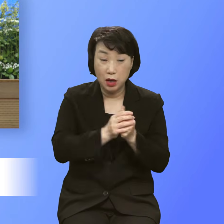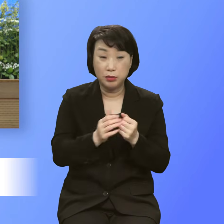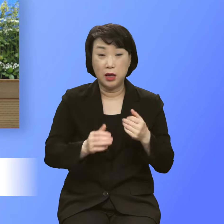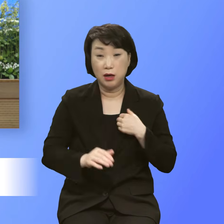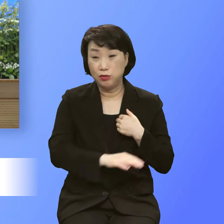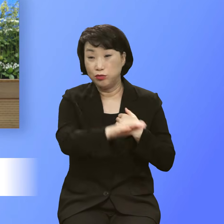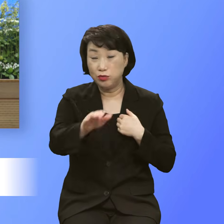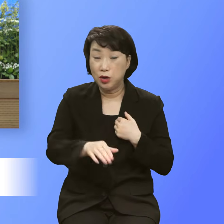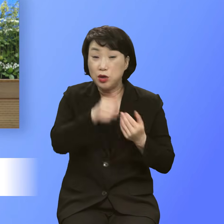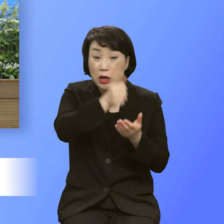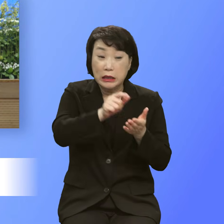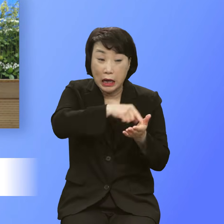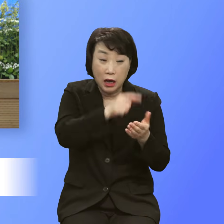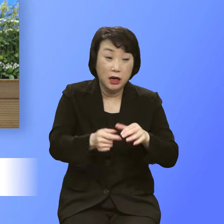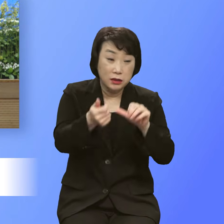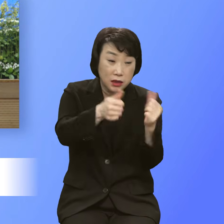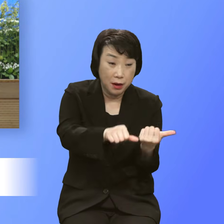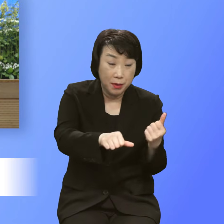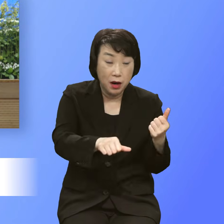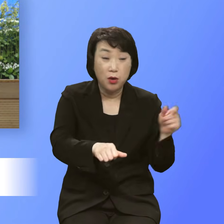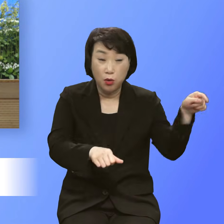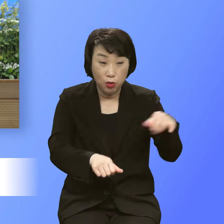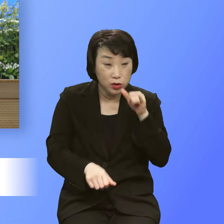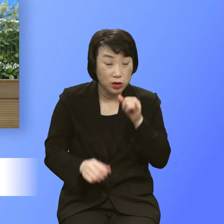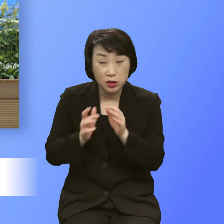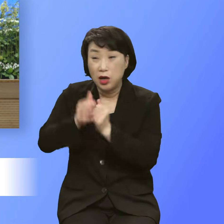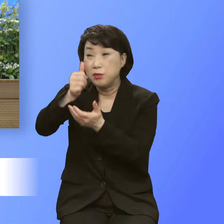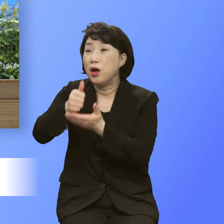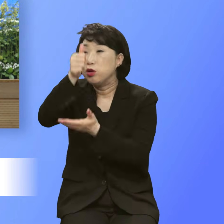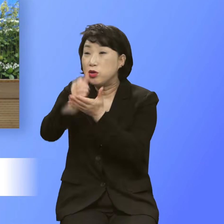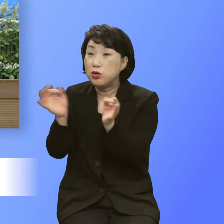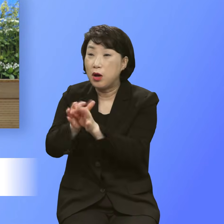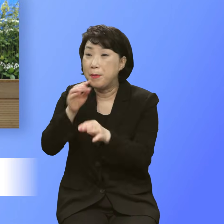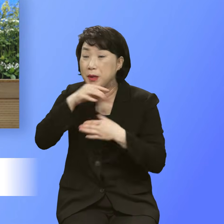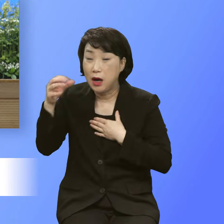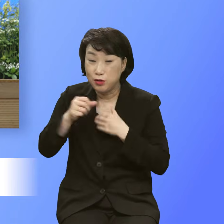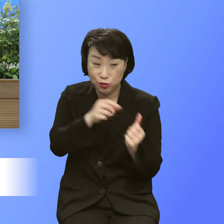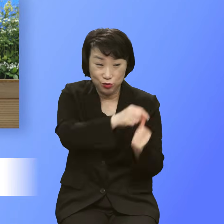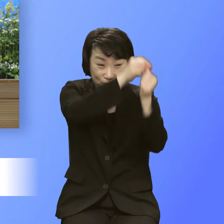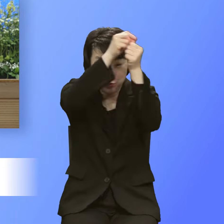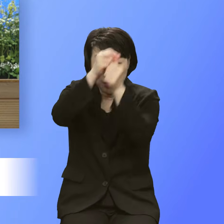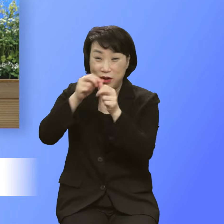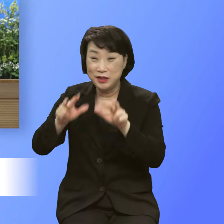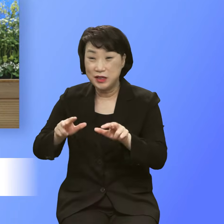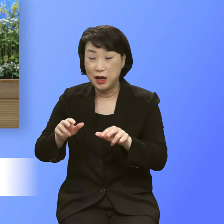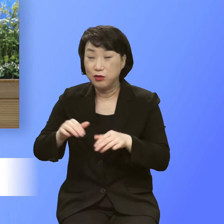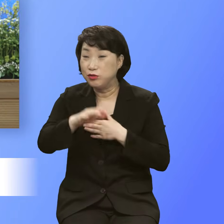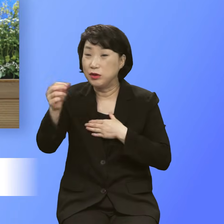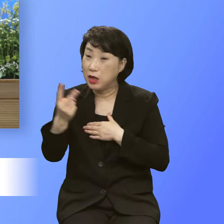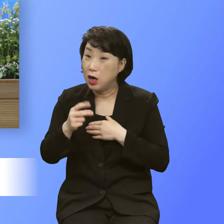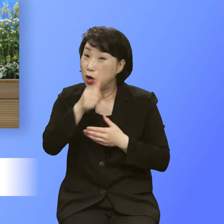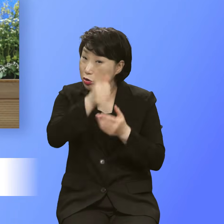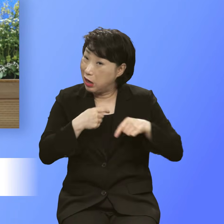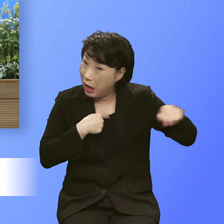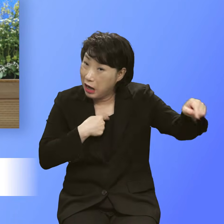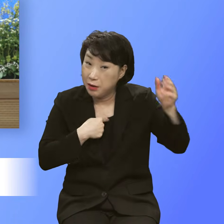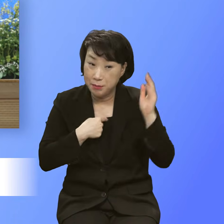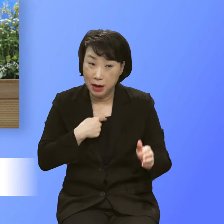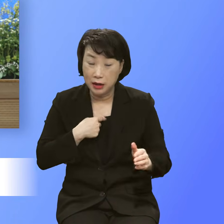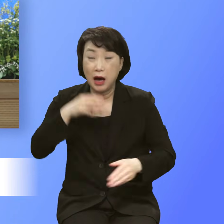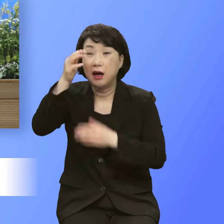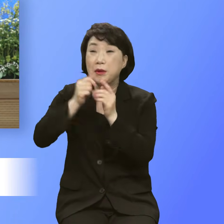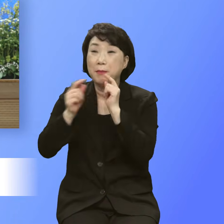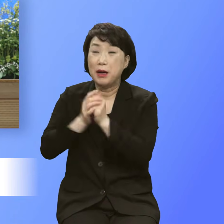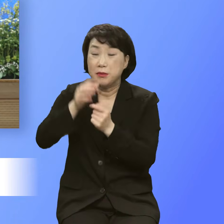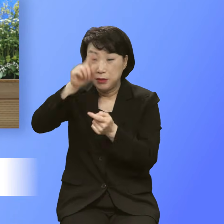때문에 죄값은 사망 죽음이 왔는데 예수 속죄의 피로 구원받았더니 이제는 다시는 죄로 돌아가지 않기 위해서